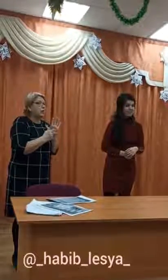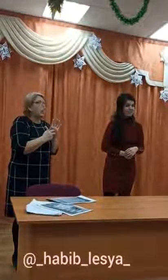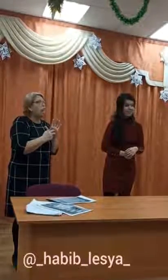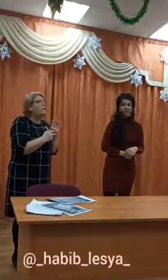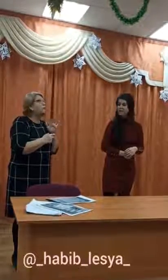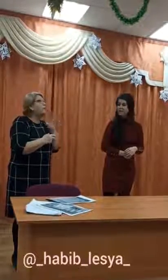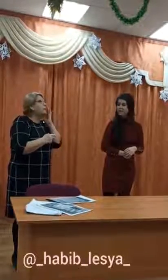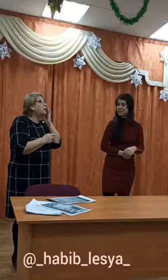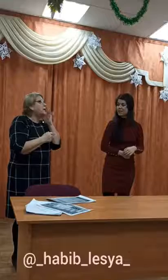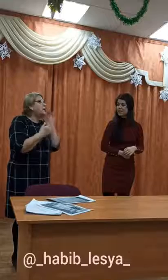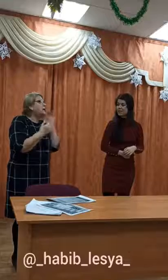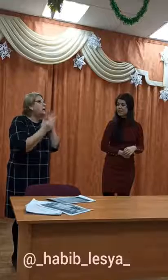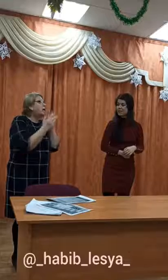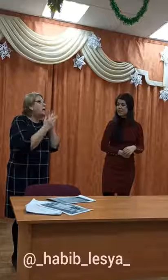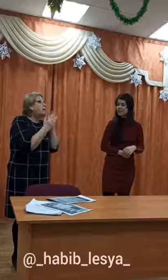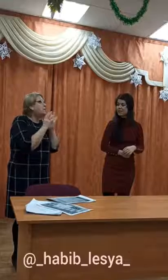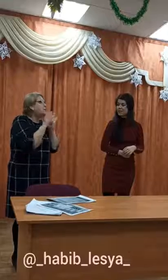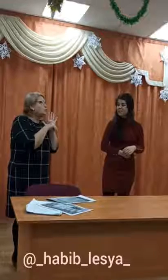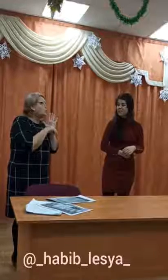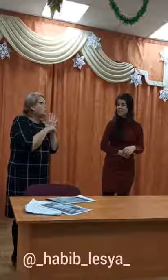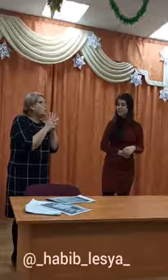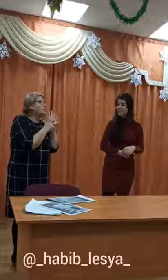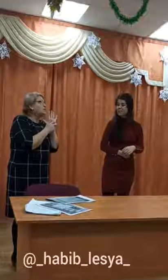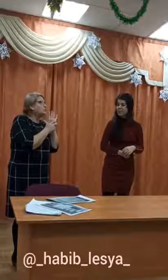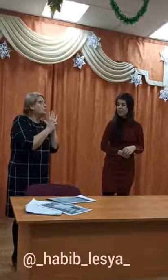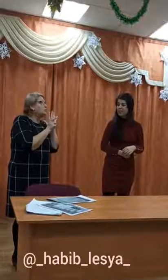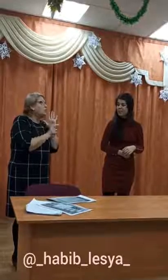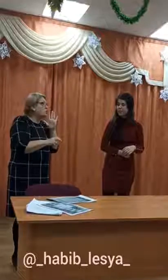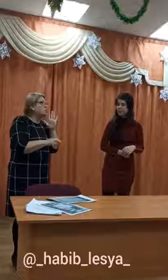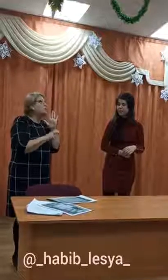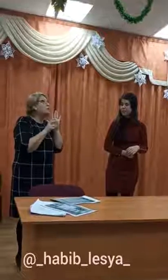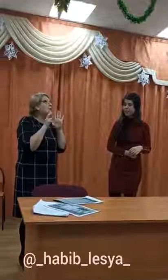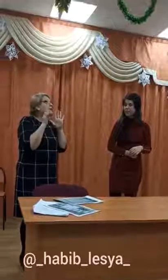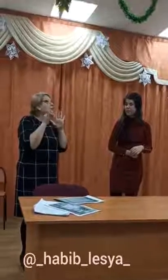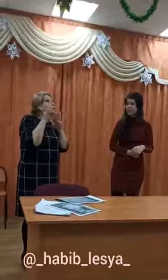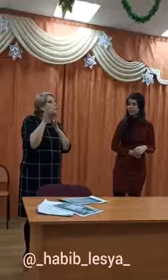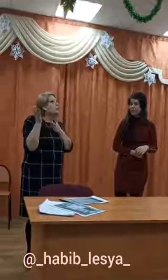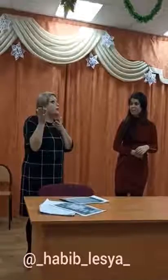А вот, например, я вложу 800 долларов и буду